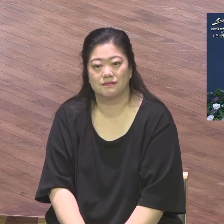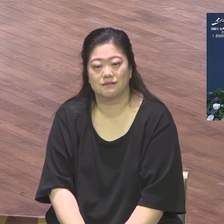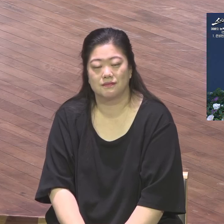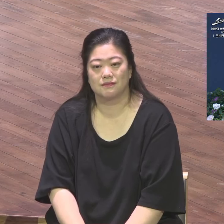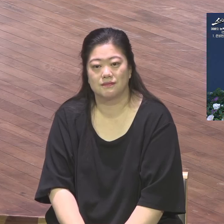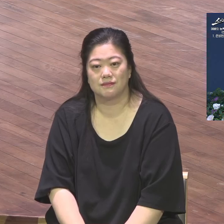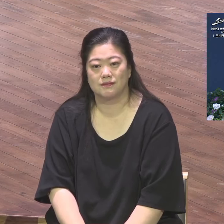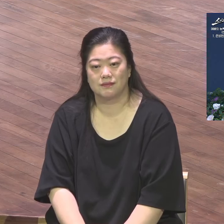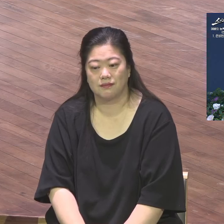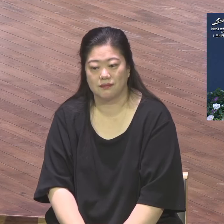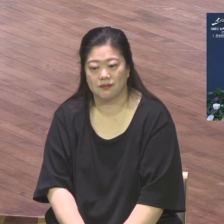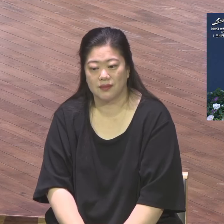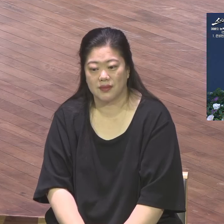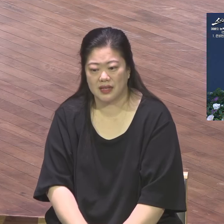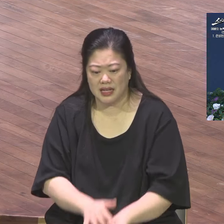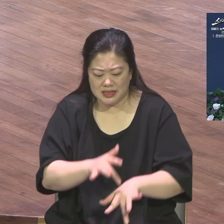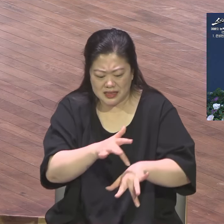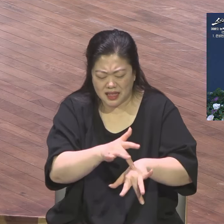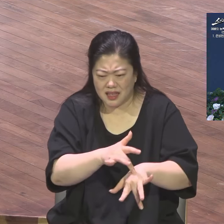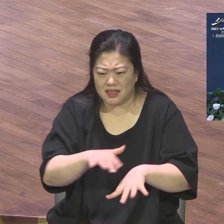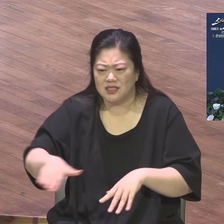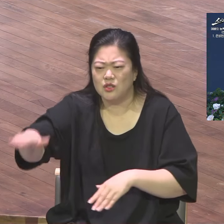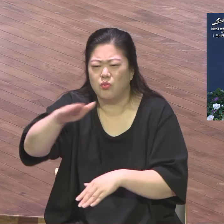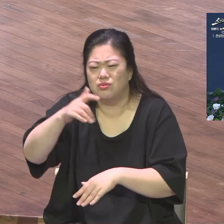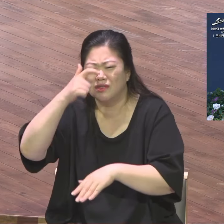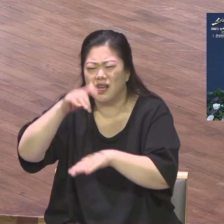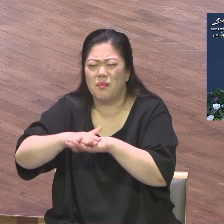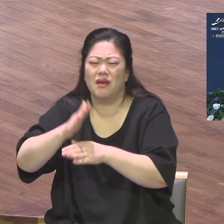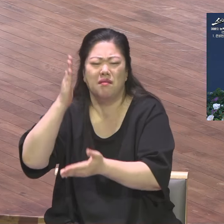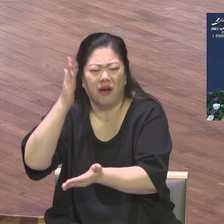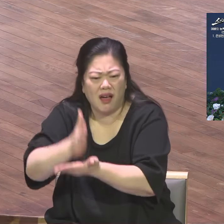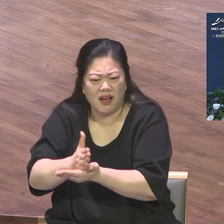사단은 말이요. 그래서 예배 실패하게 하고 교회 못 나오게 하고